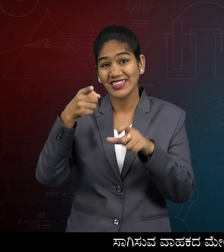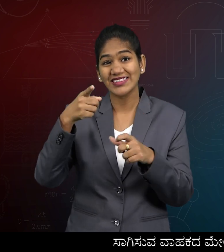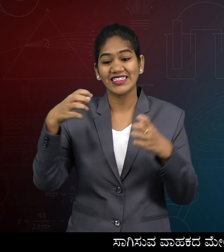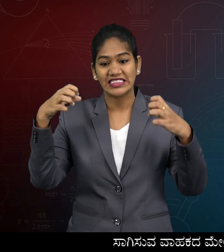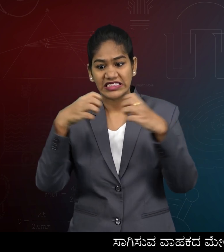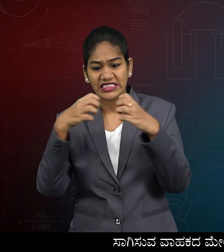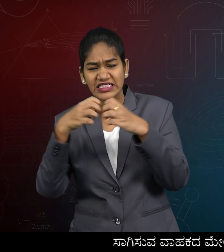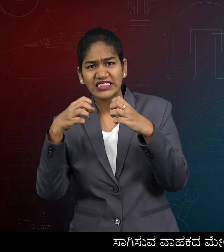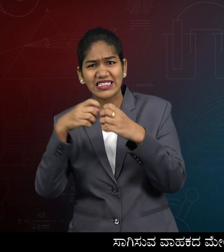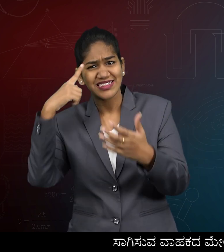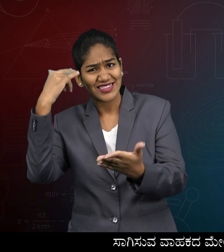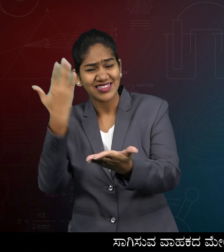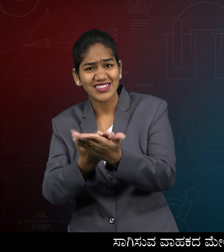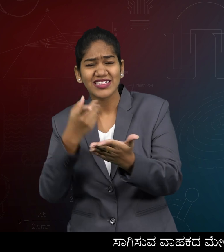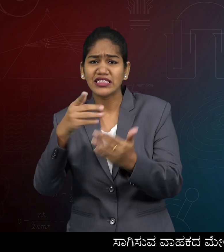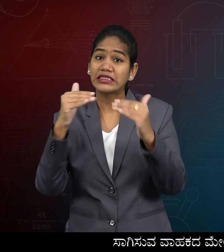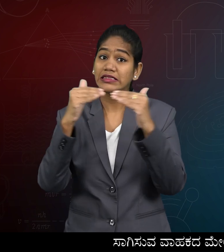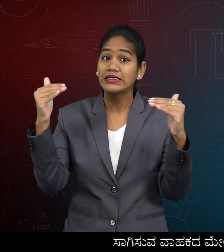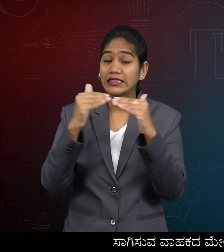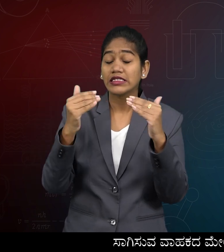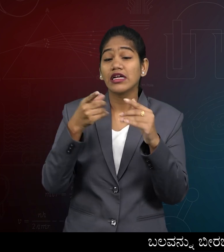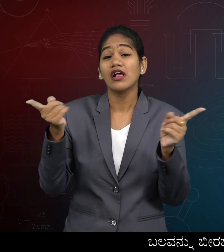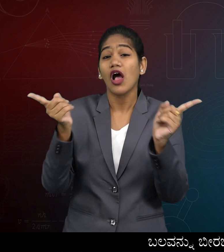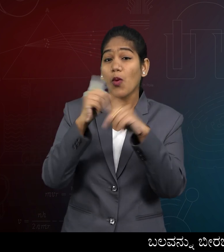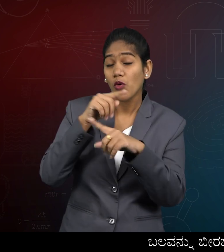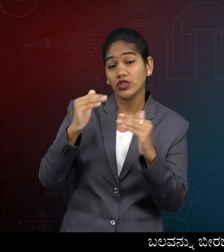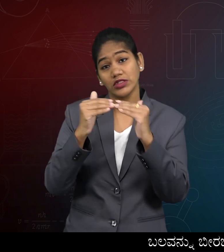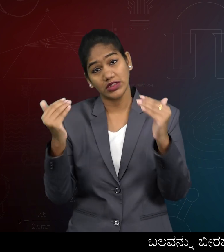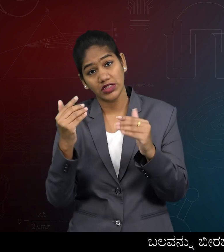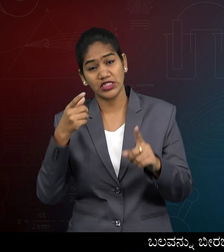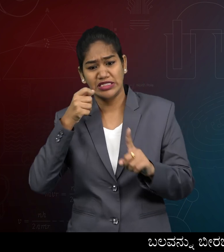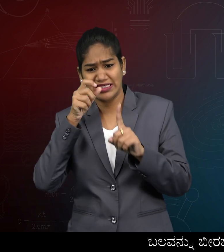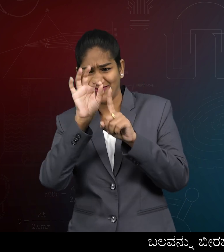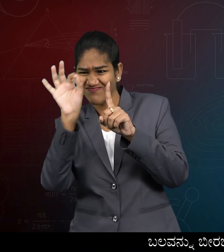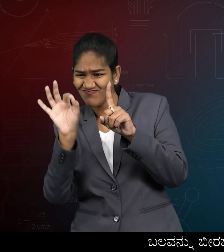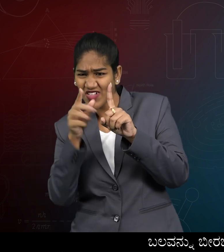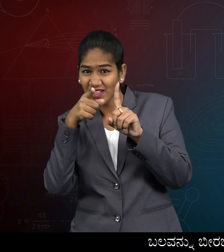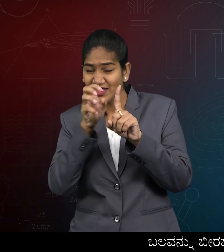ವಾಹಕದ ಮೇಲೆ ಸಮಾನವಾದ ಮತ್ತು ವಿರುದ್ಧವಾದ ಬಲವನ್ನು ಬೀರಬೇಕು ಎಂದು ಸಲಹೆ ನೀಡಿದರು.